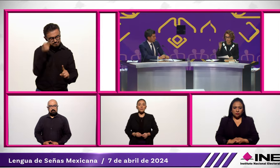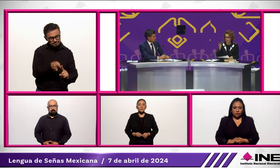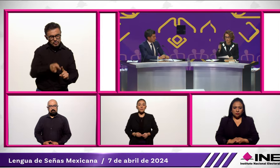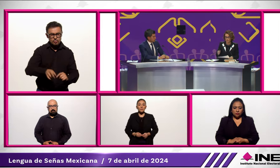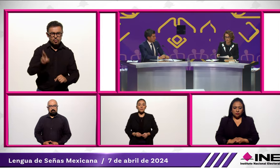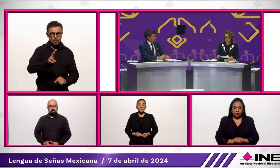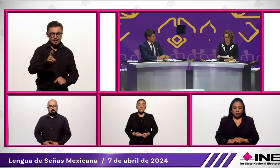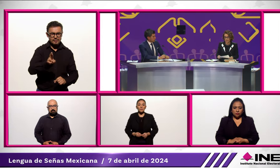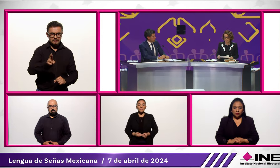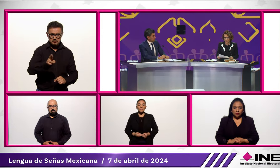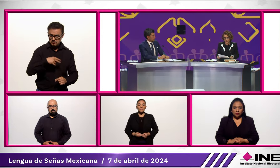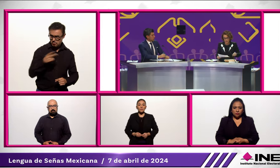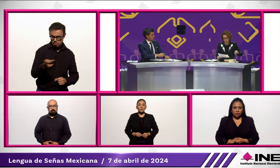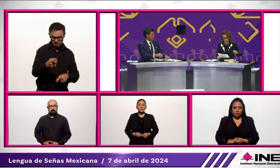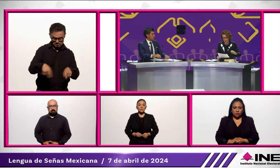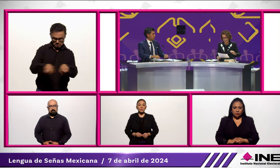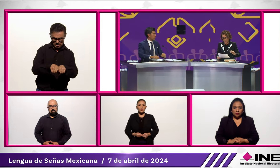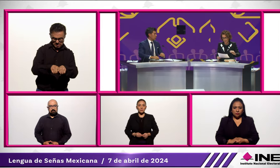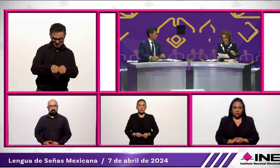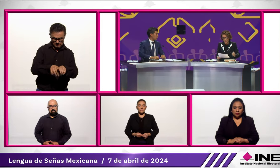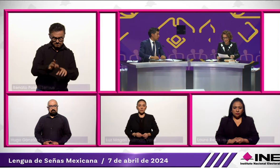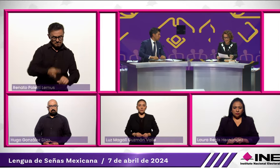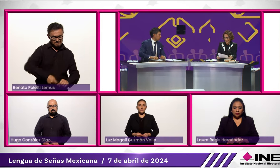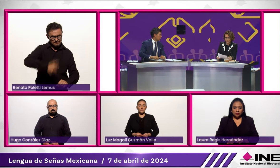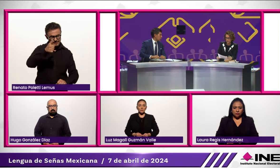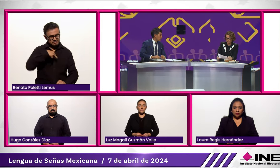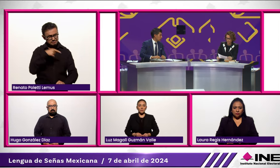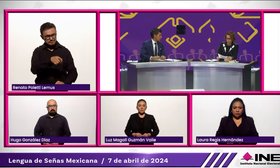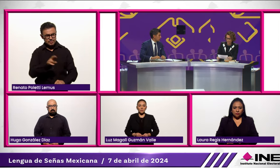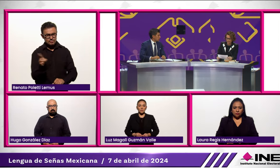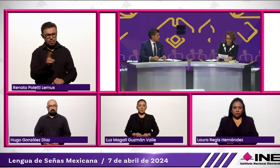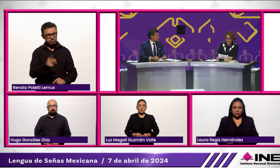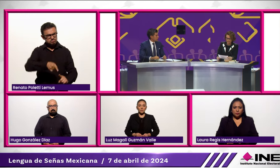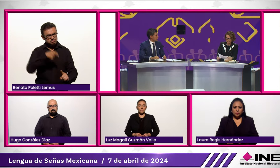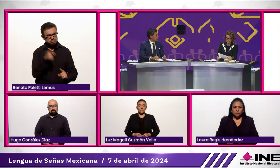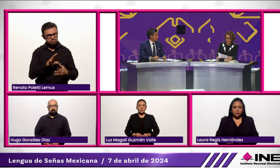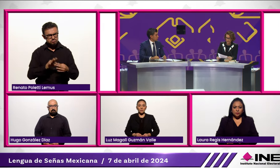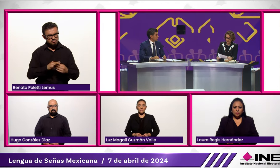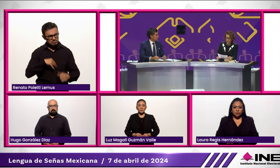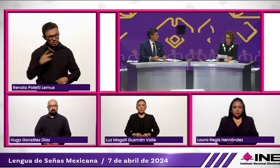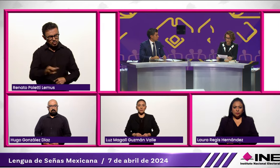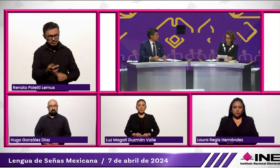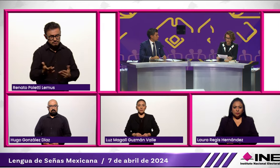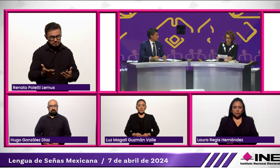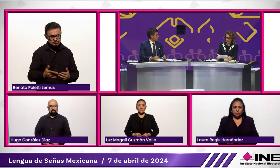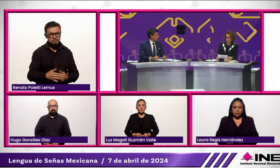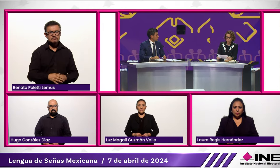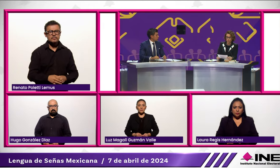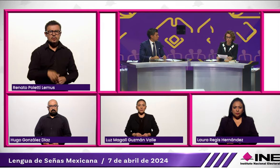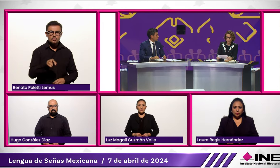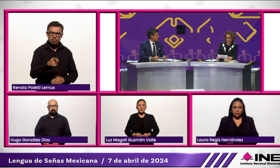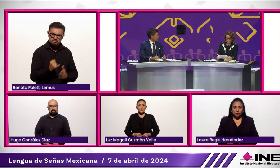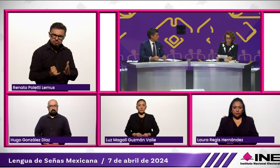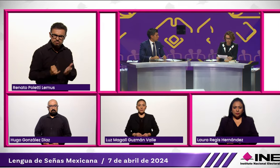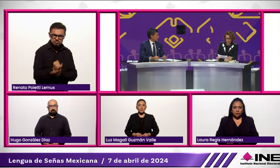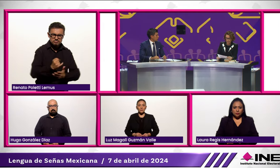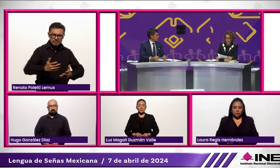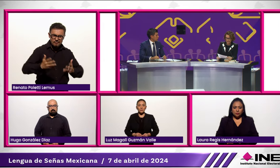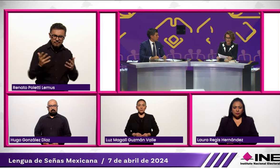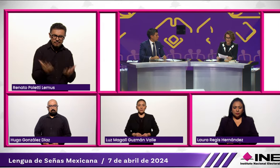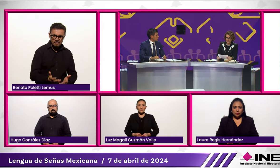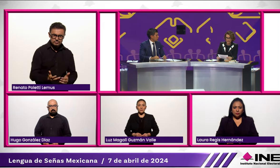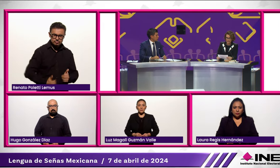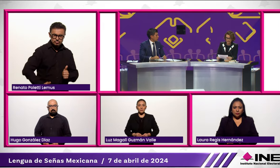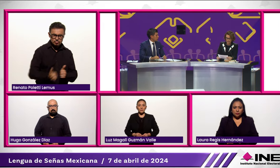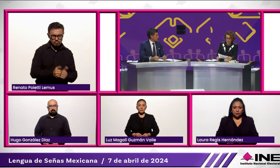para todos, pero empiezo con la candidata Xóchitl Gálvez. ¿Qué acciones sustantivas y con enfoque de derechos humanos